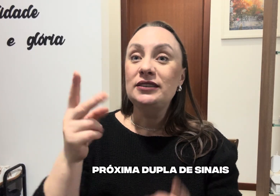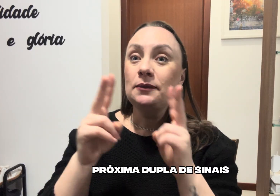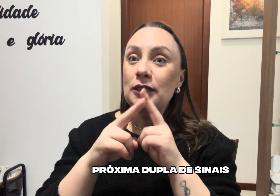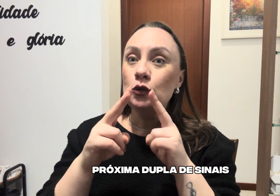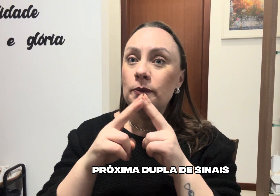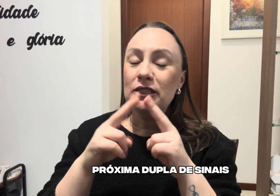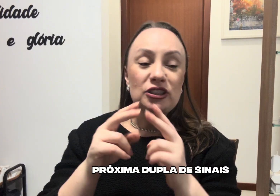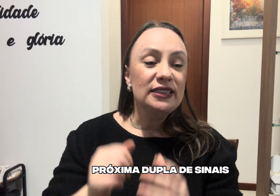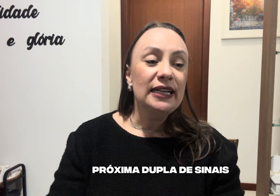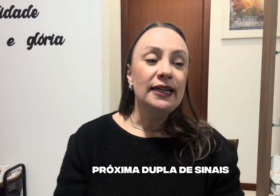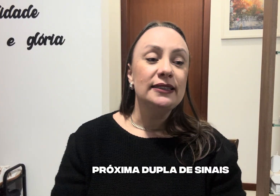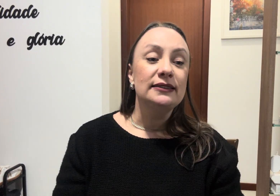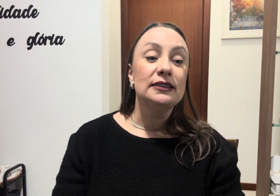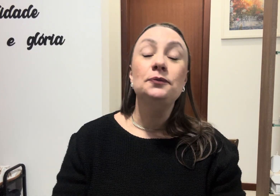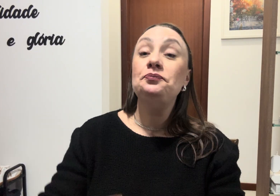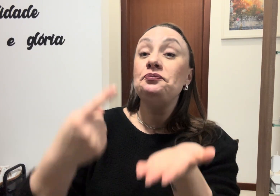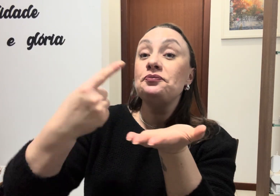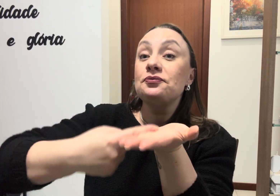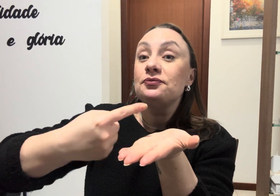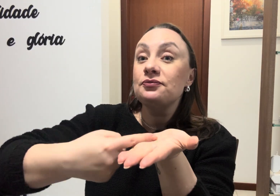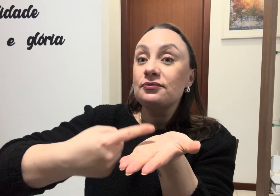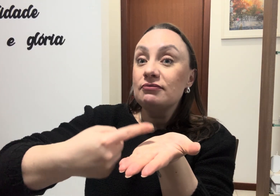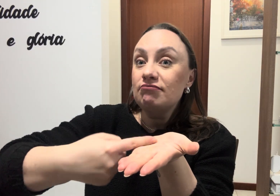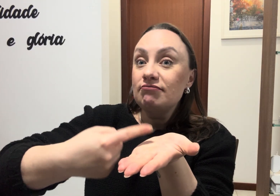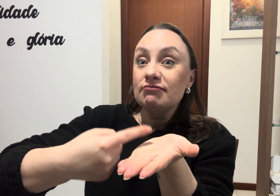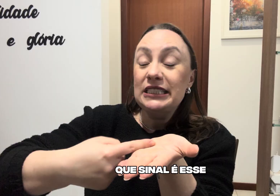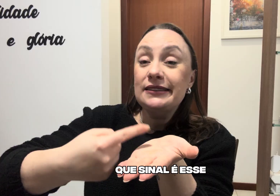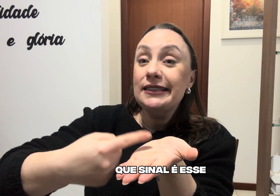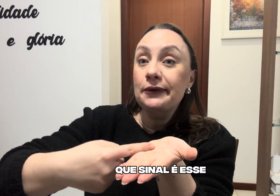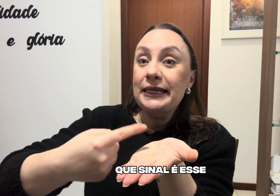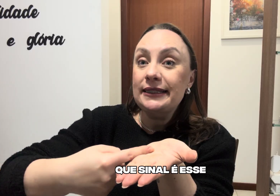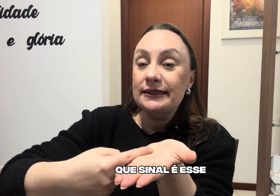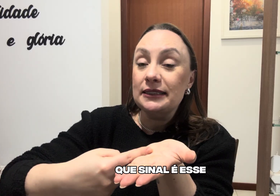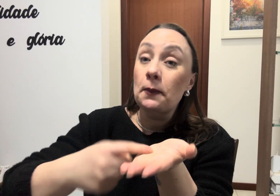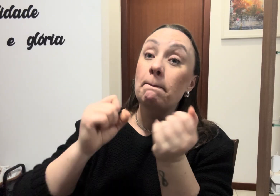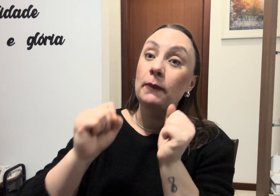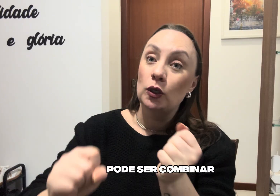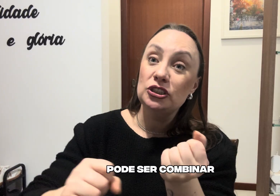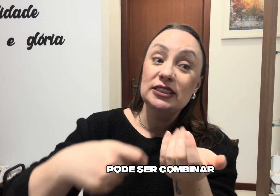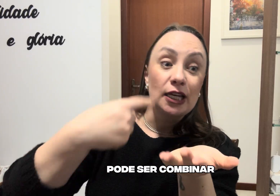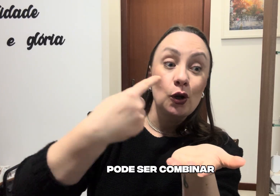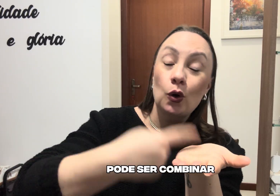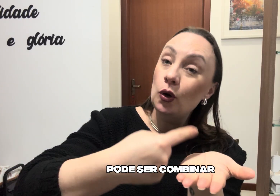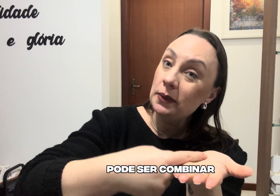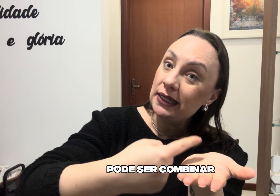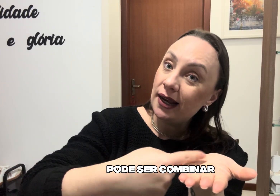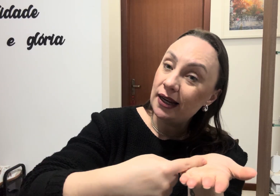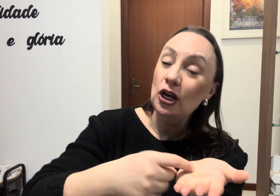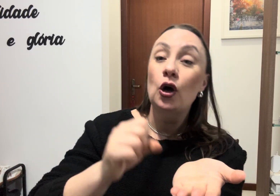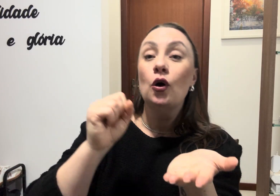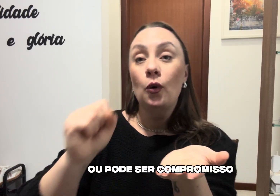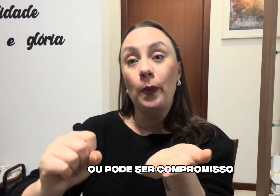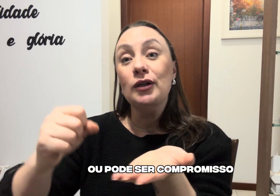Próxima dupla de sinais. Que sinal é esse? Pode ser combinar ou pode